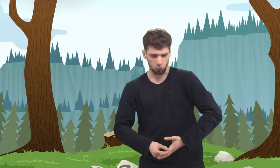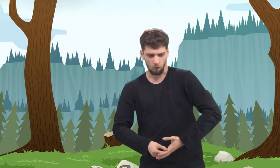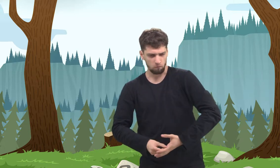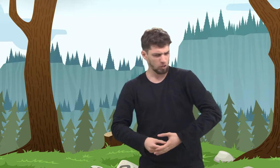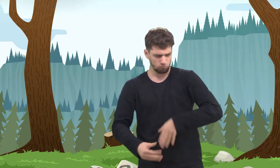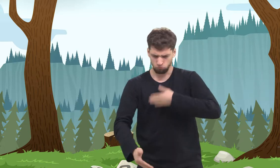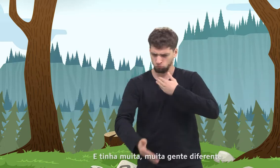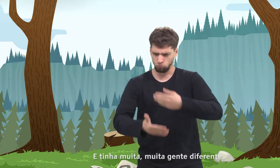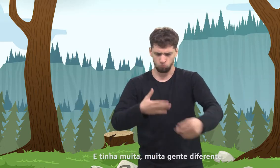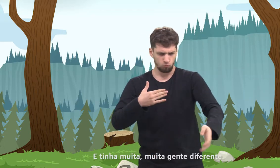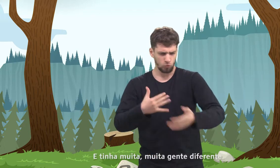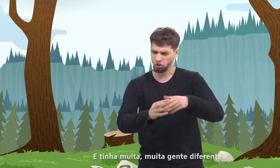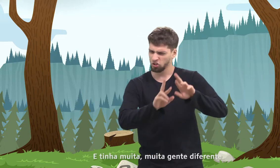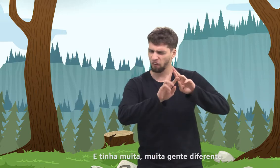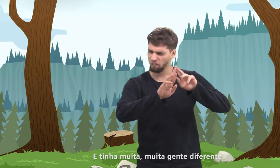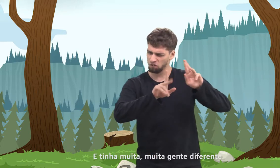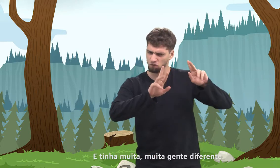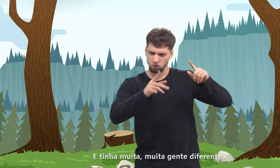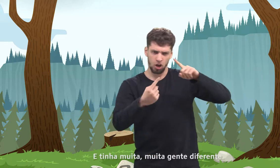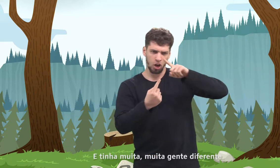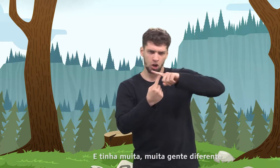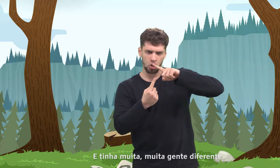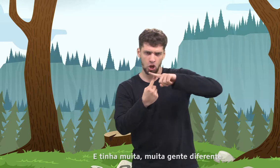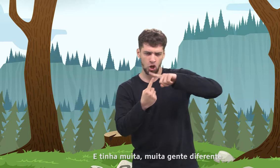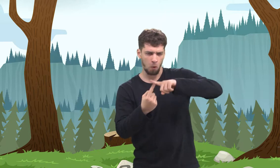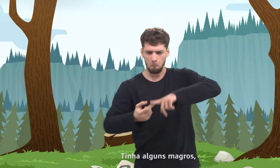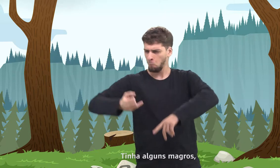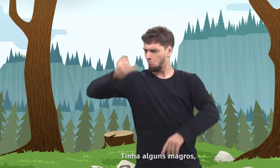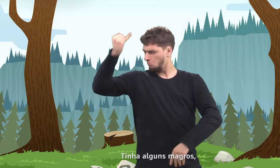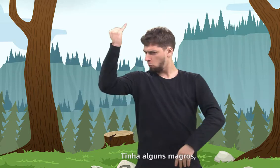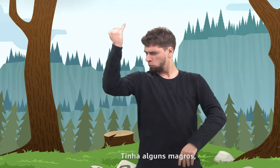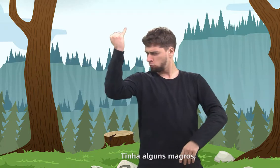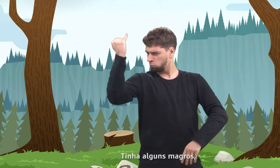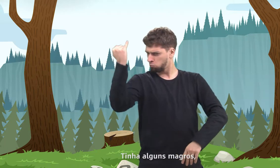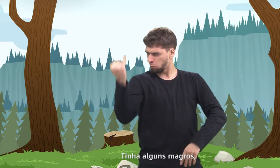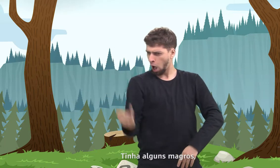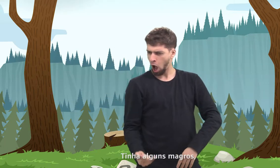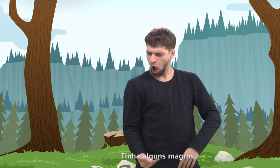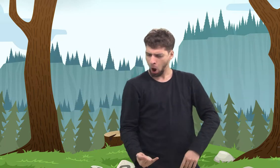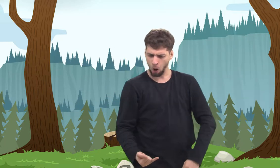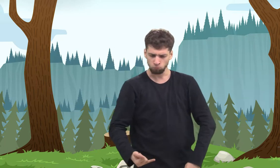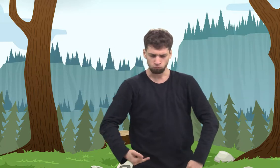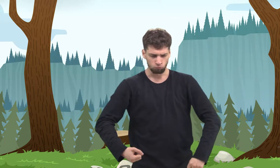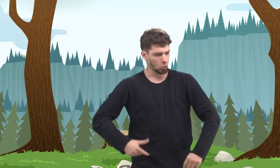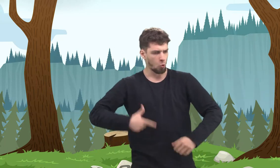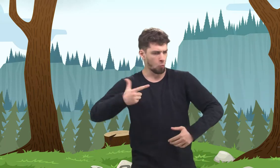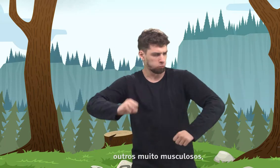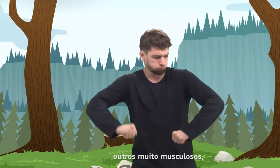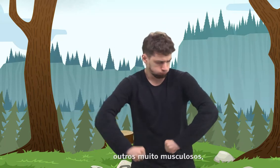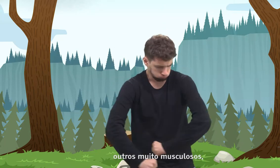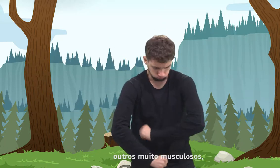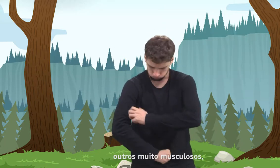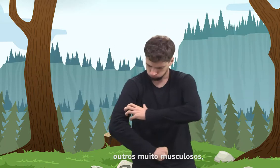e tinha muita muita gente diferente tinha muito alguns magros outros muito